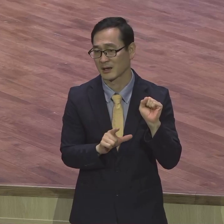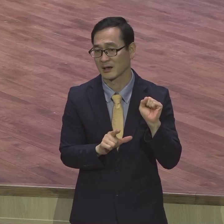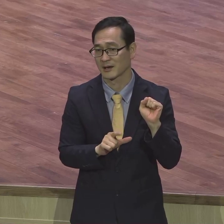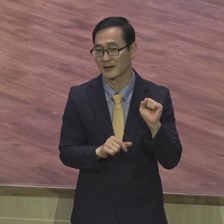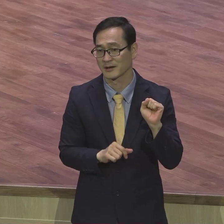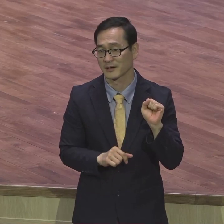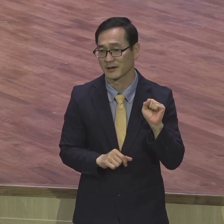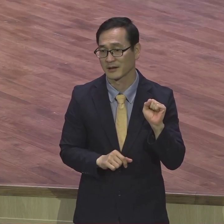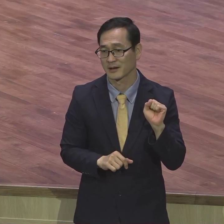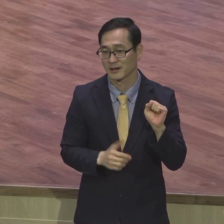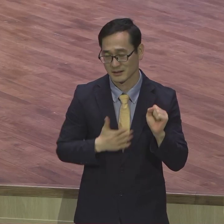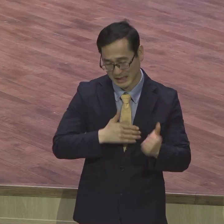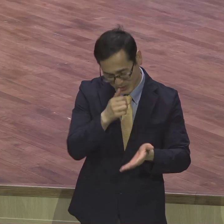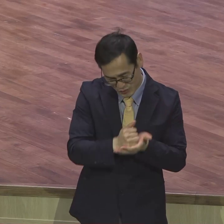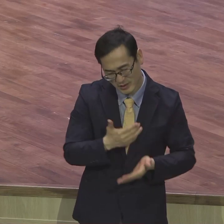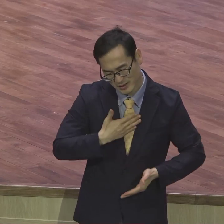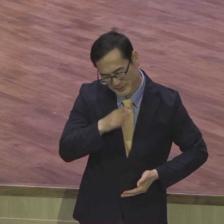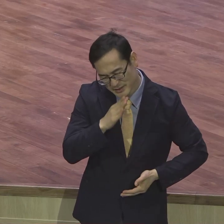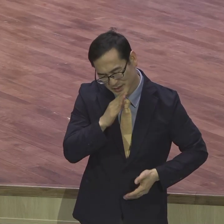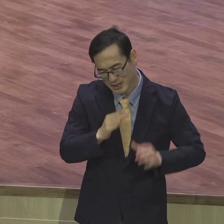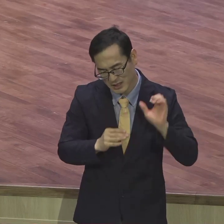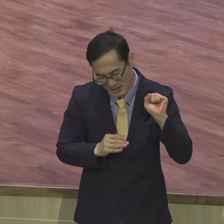정제의식의 논리에 사는 삶.